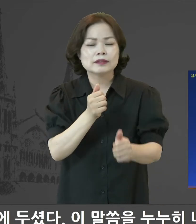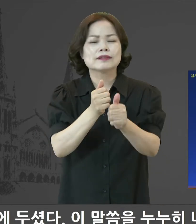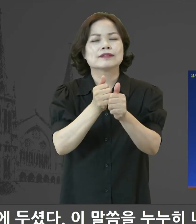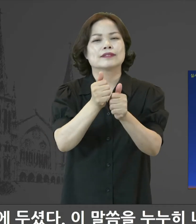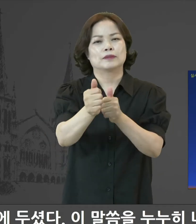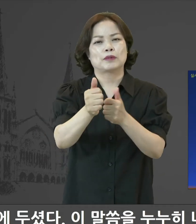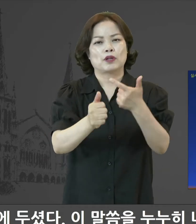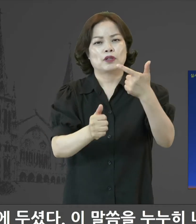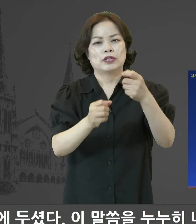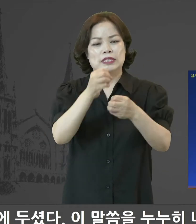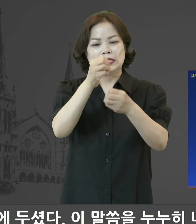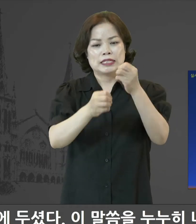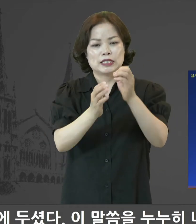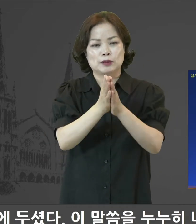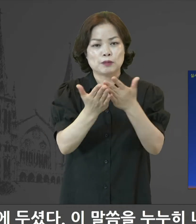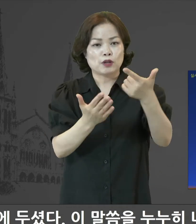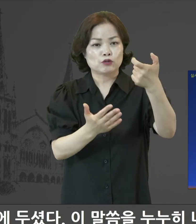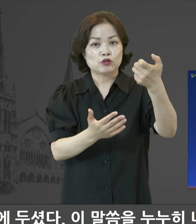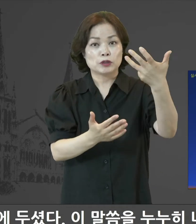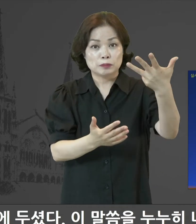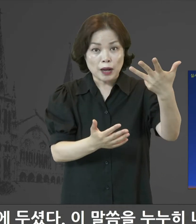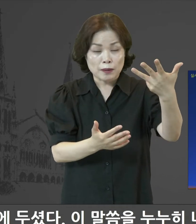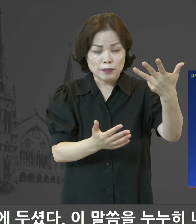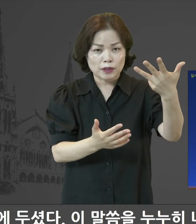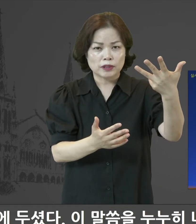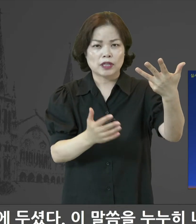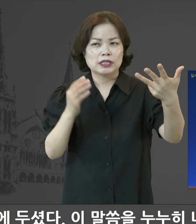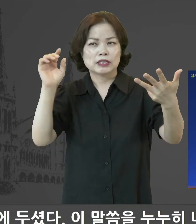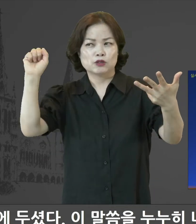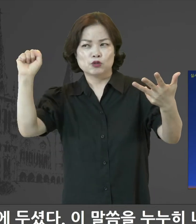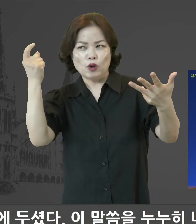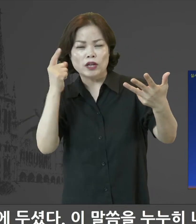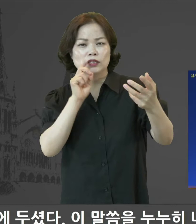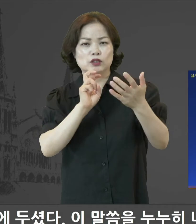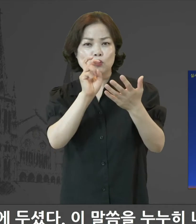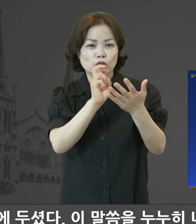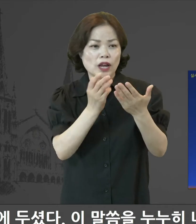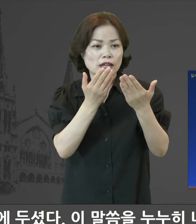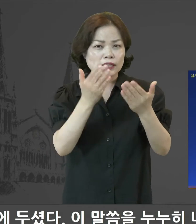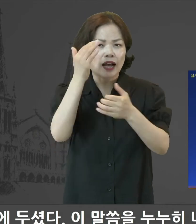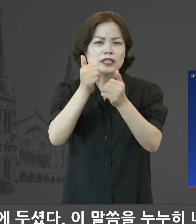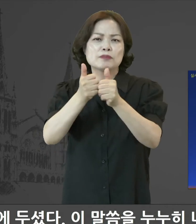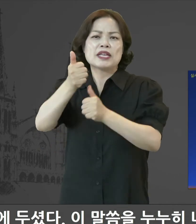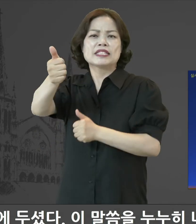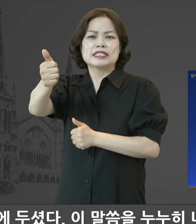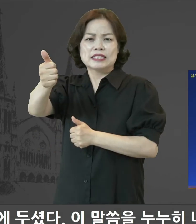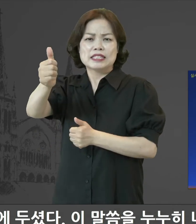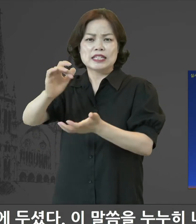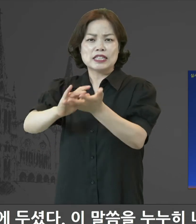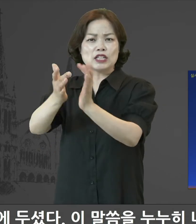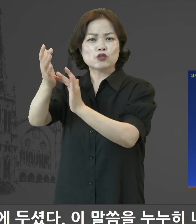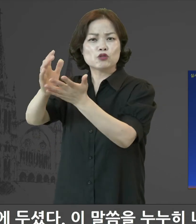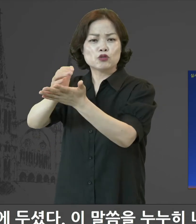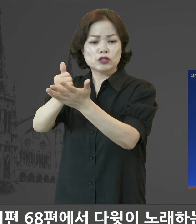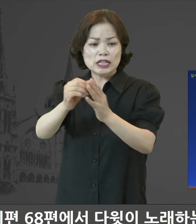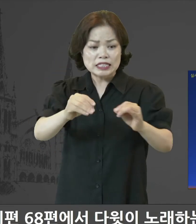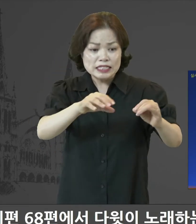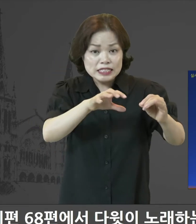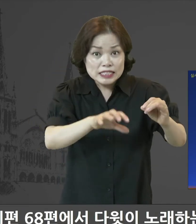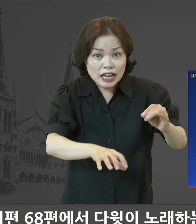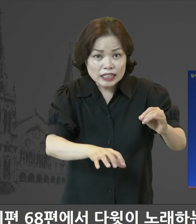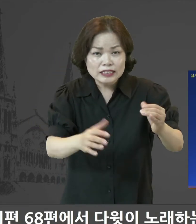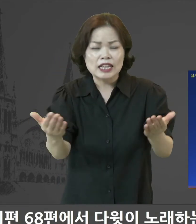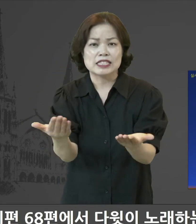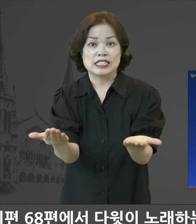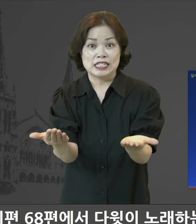시편 68편에서 다윗이 노래하고 있는 진정한 승리는 하나님의 승리인데 예수 그리스도께서 이 땅에서 하신